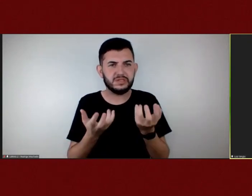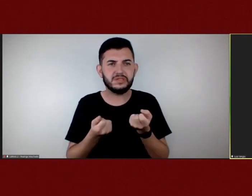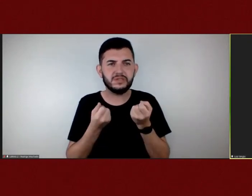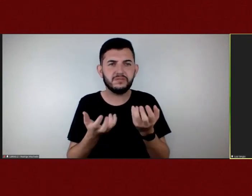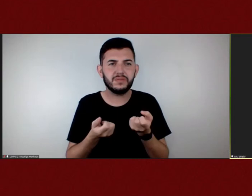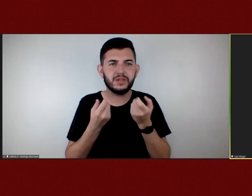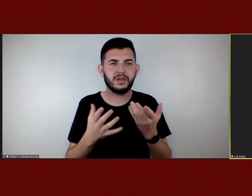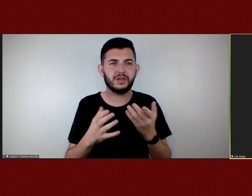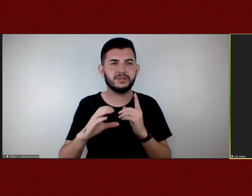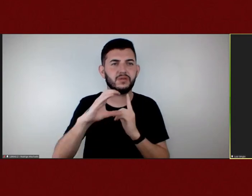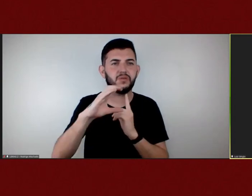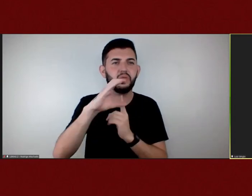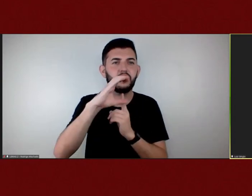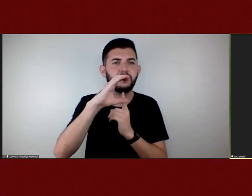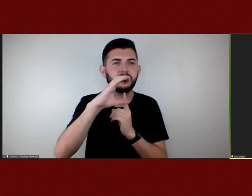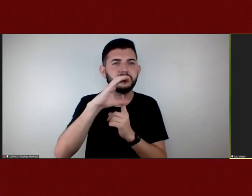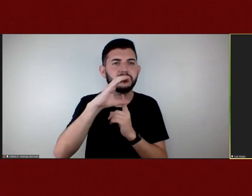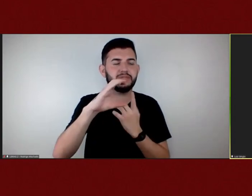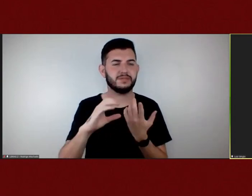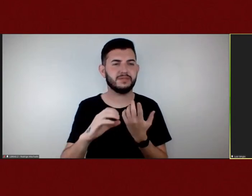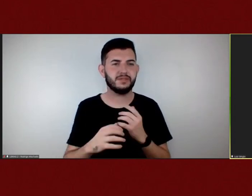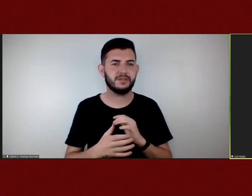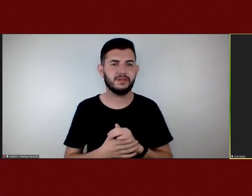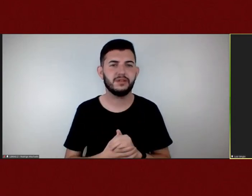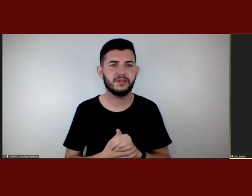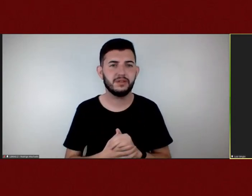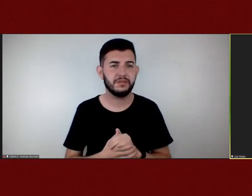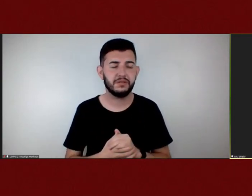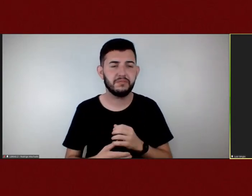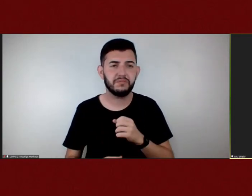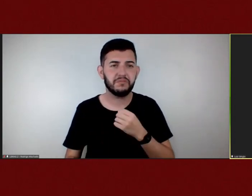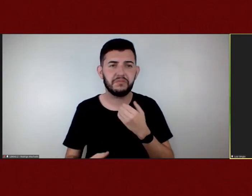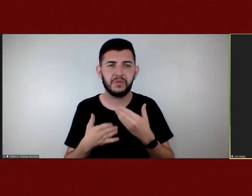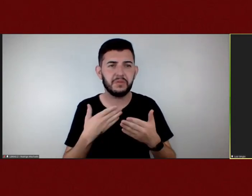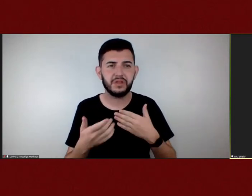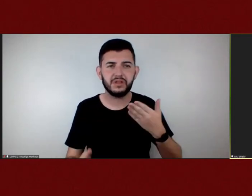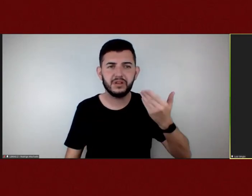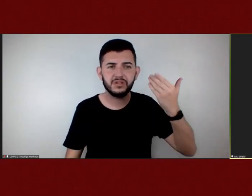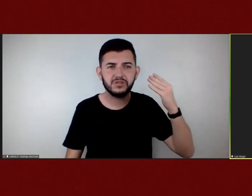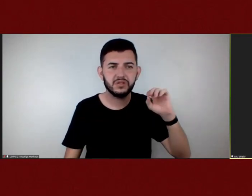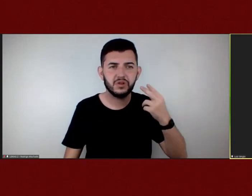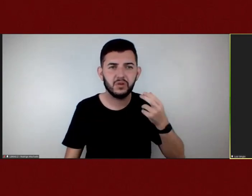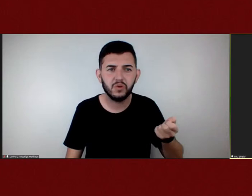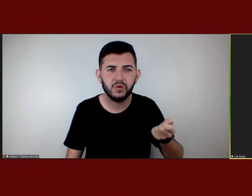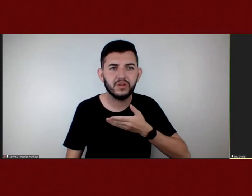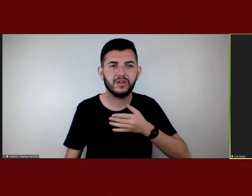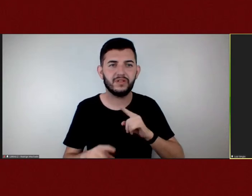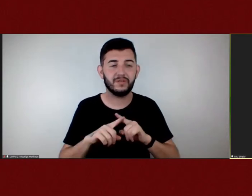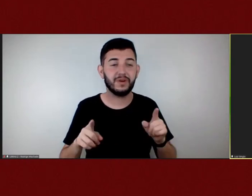comunista, antiga ou nova que seja, em sentido estrito.